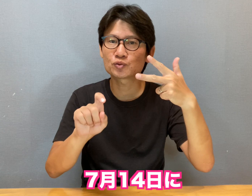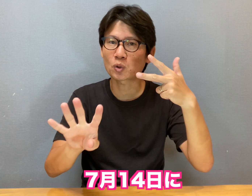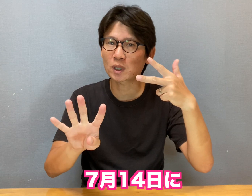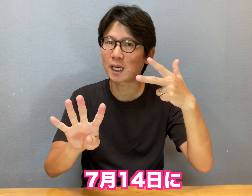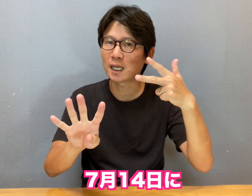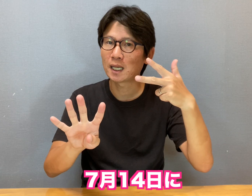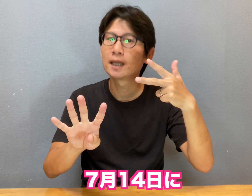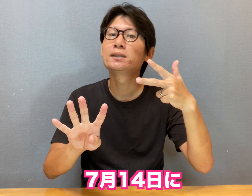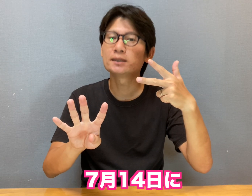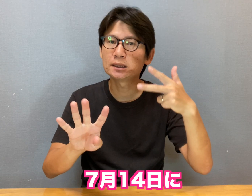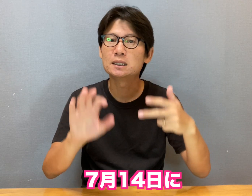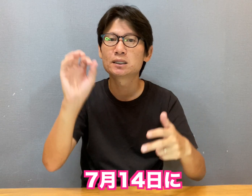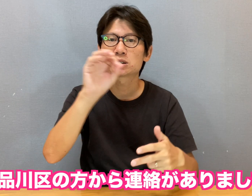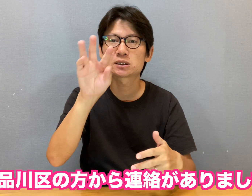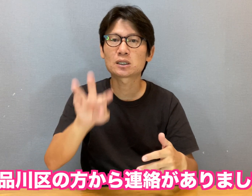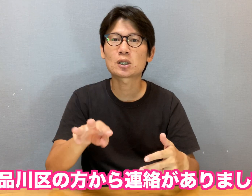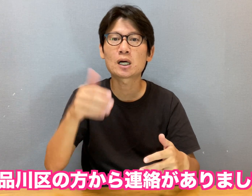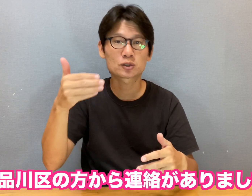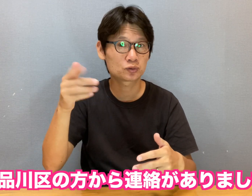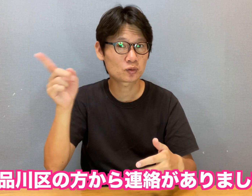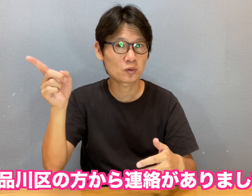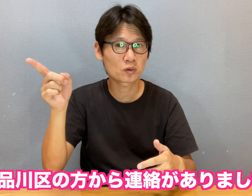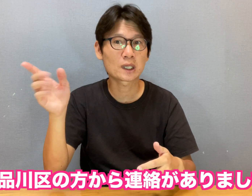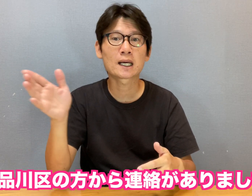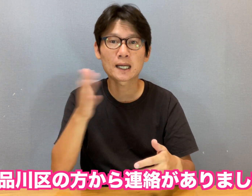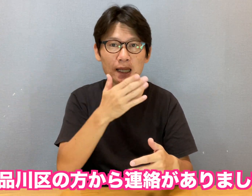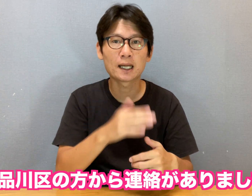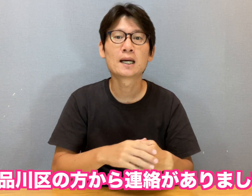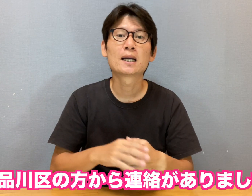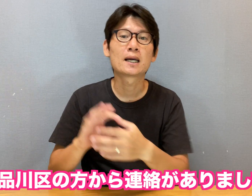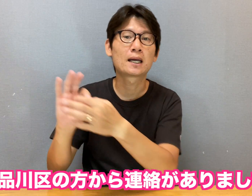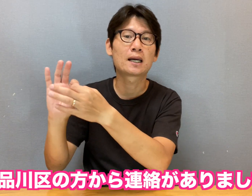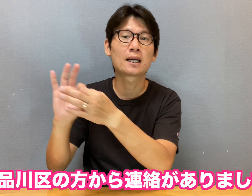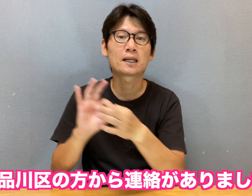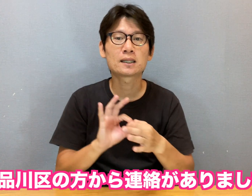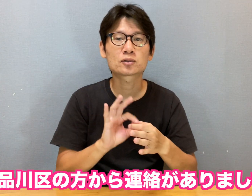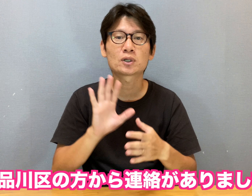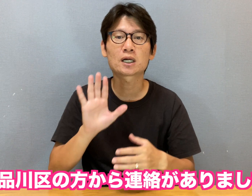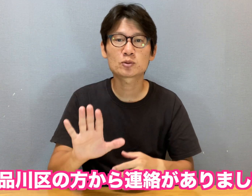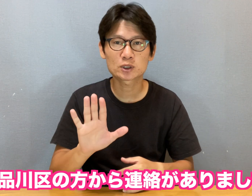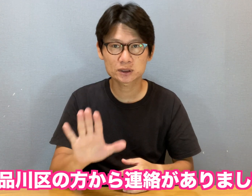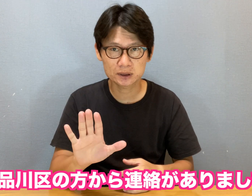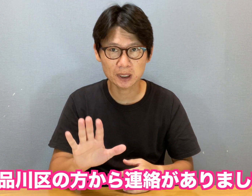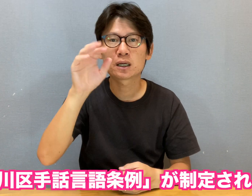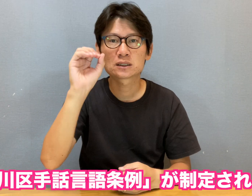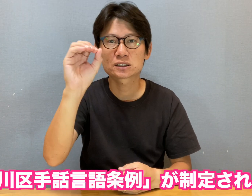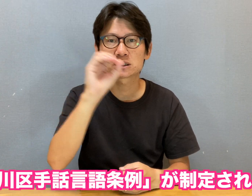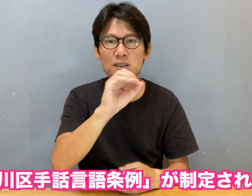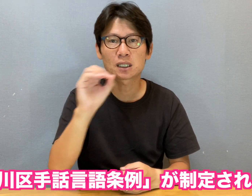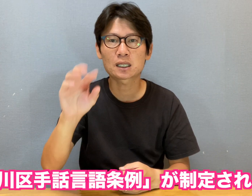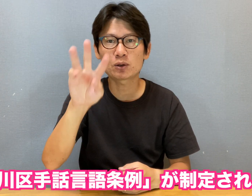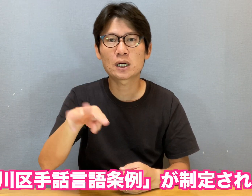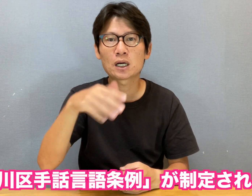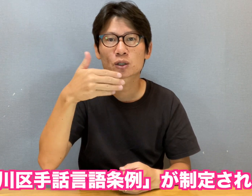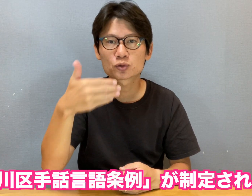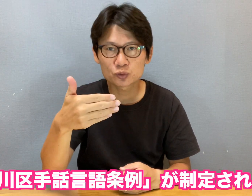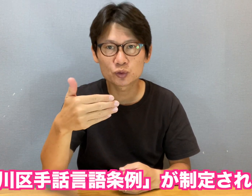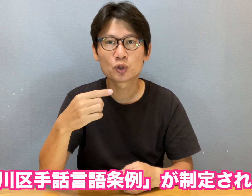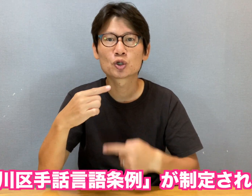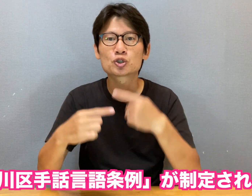日に品川区の方から、連絡がありまして、品川区手